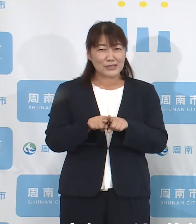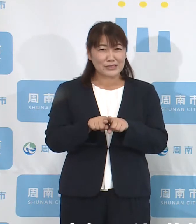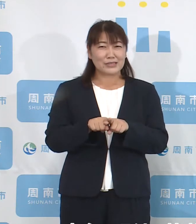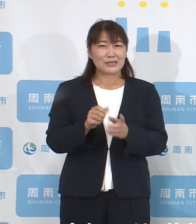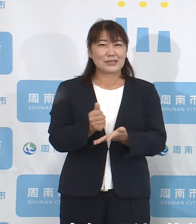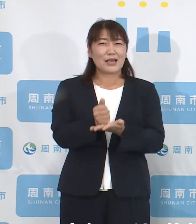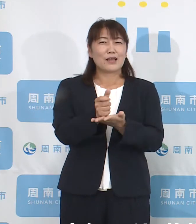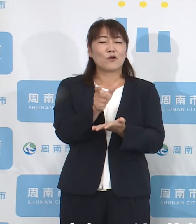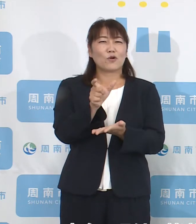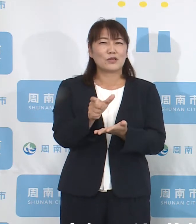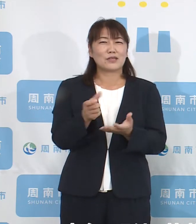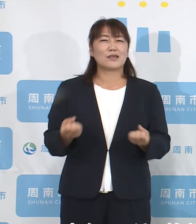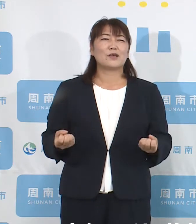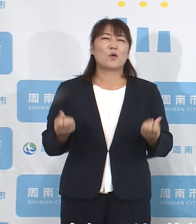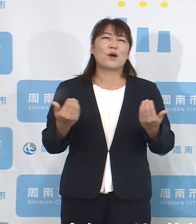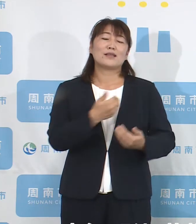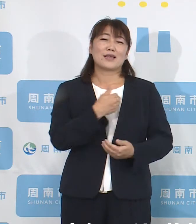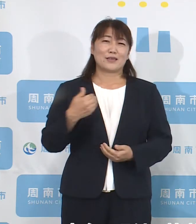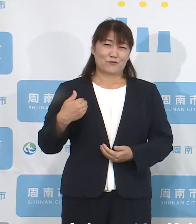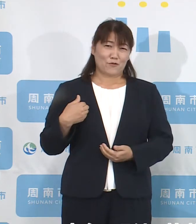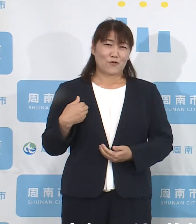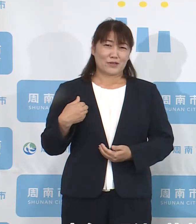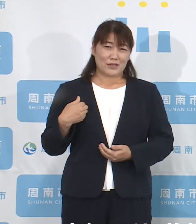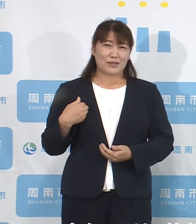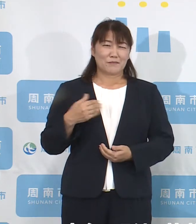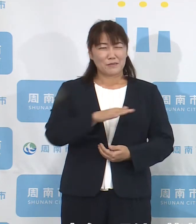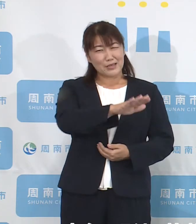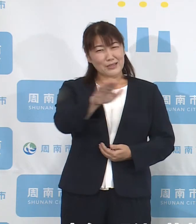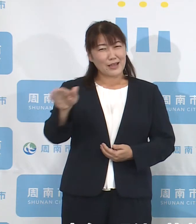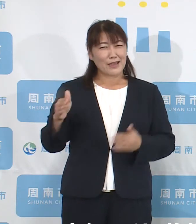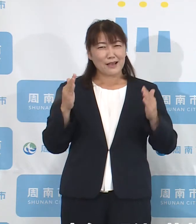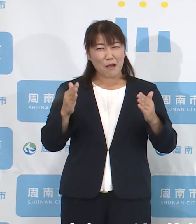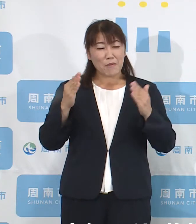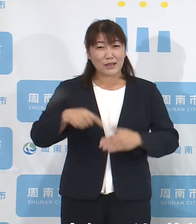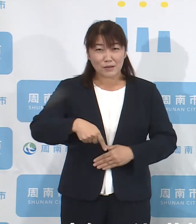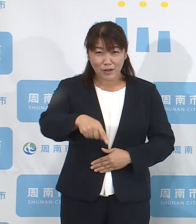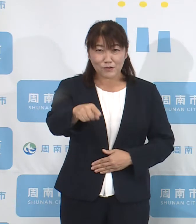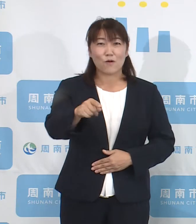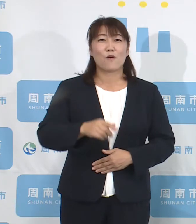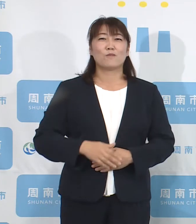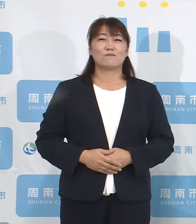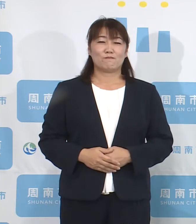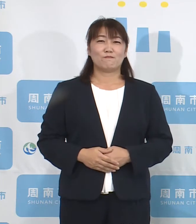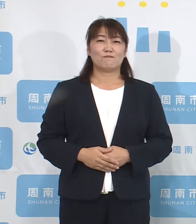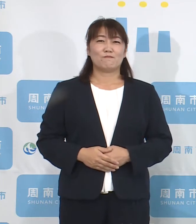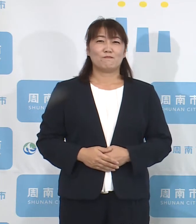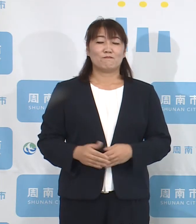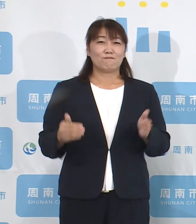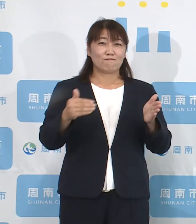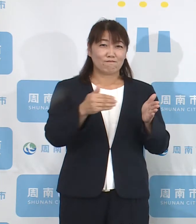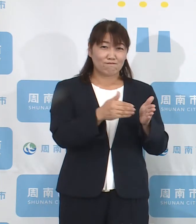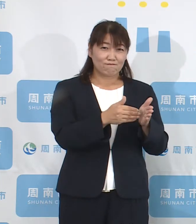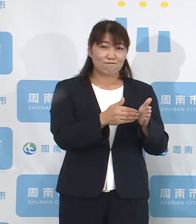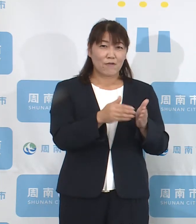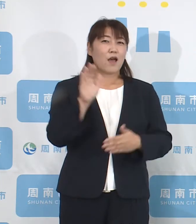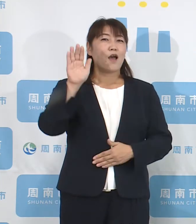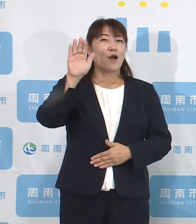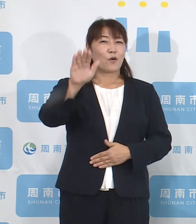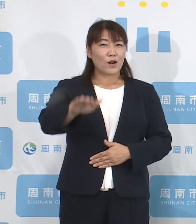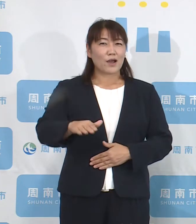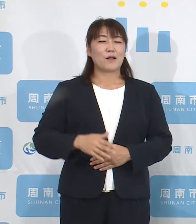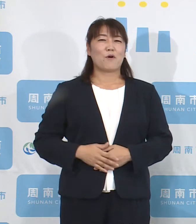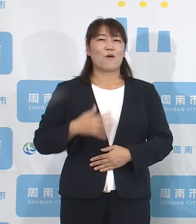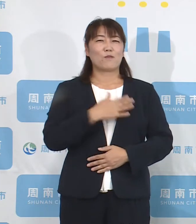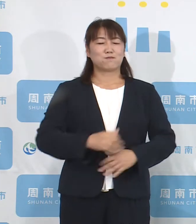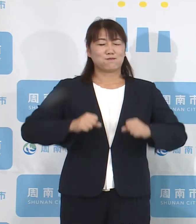敬老の日をお祝いできるようみんなで頑張ってまいりましょう。結びに、これからも